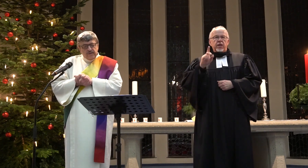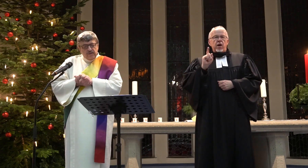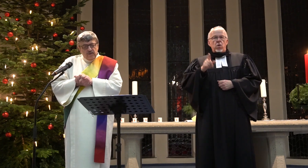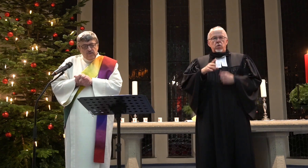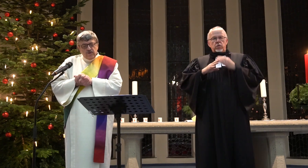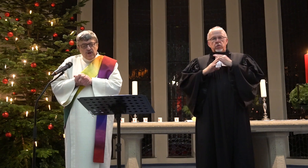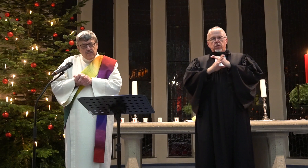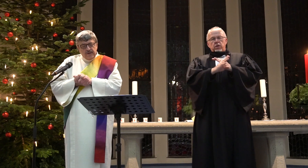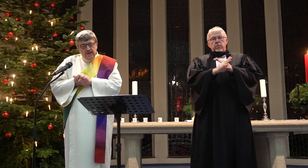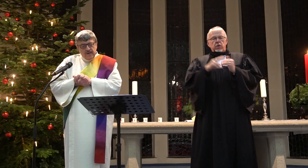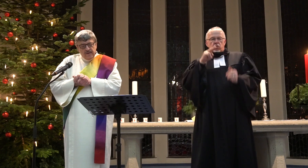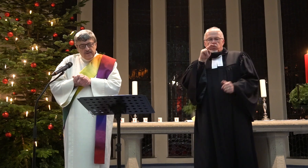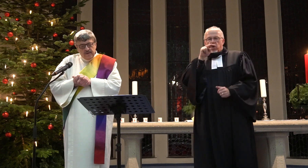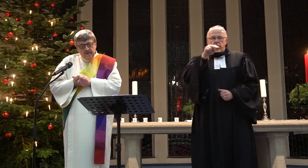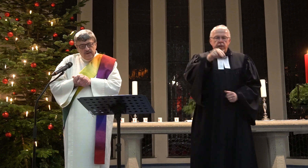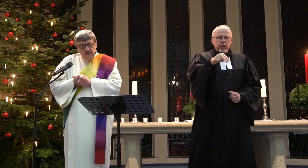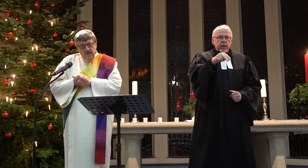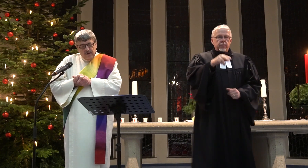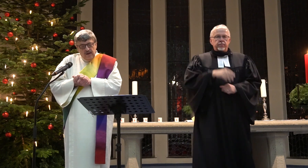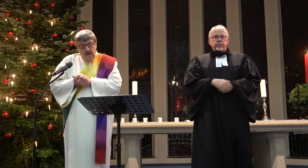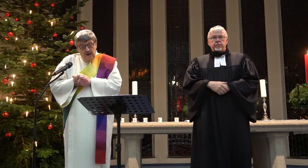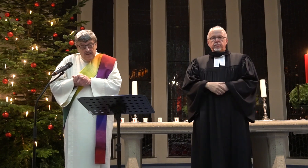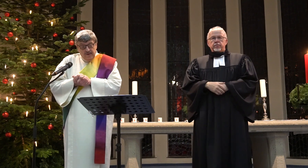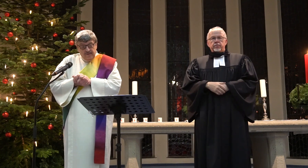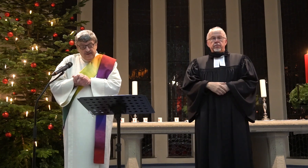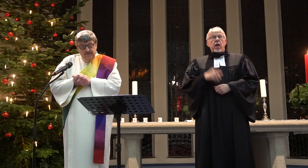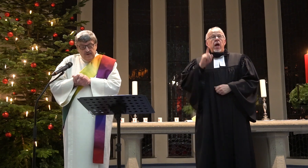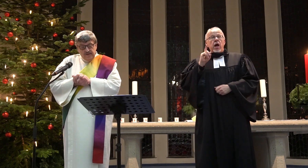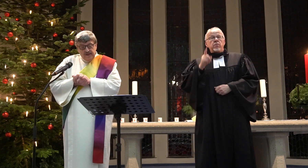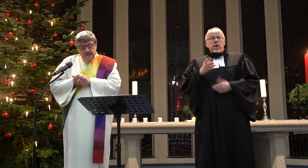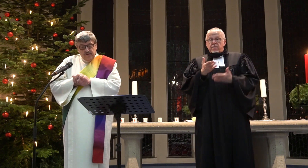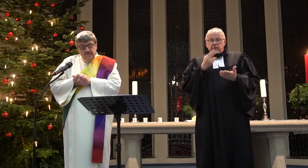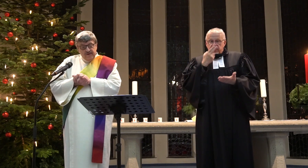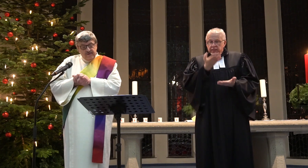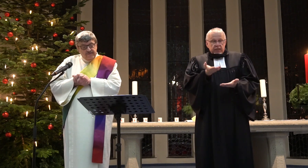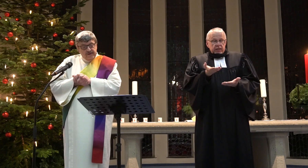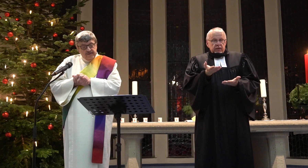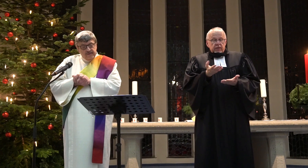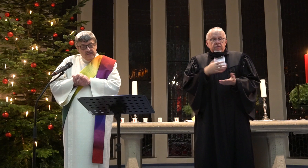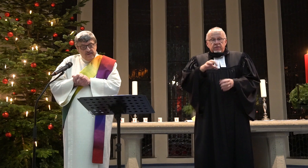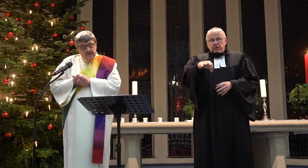Krippe und schauen hinein. Aber was wir dort sehen und was